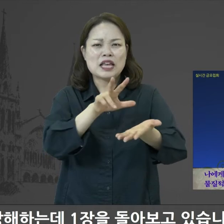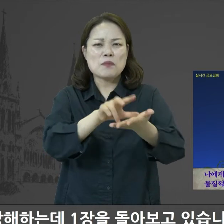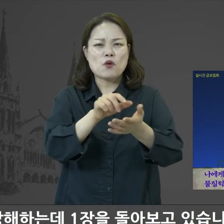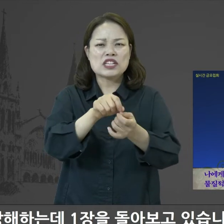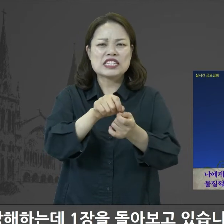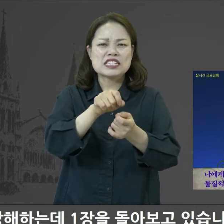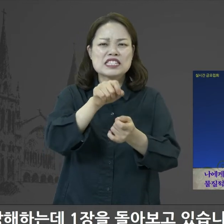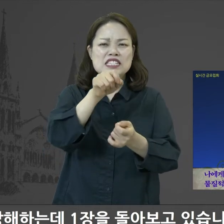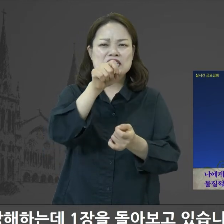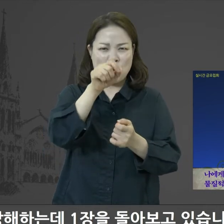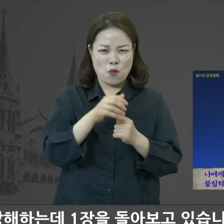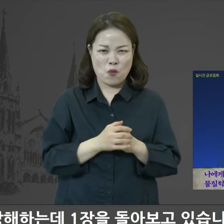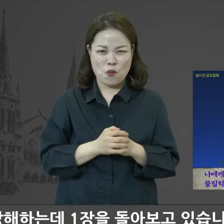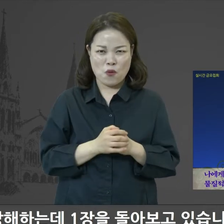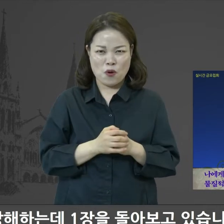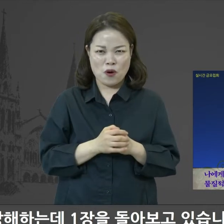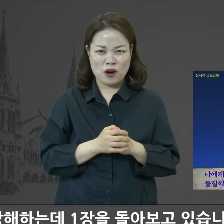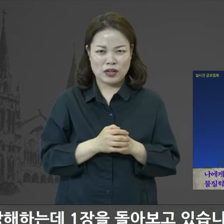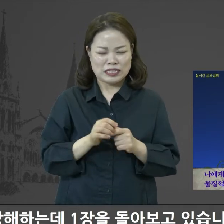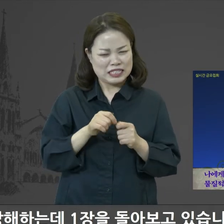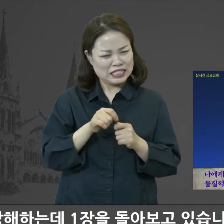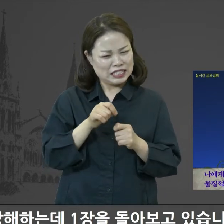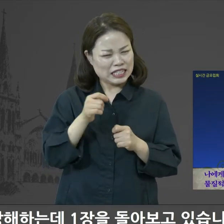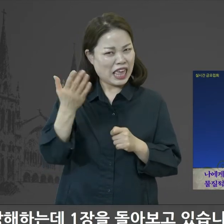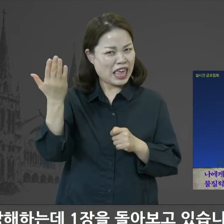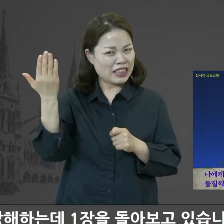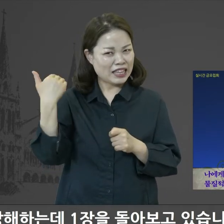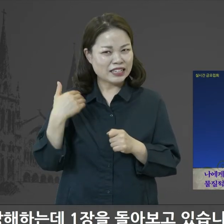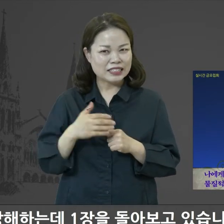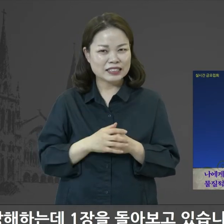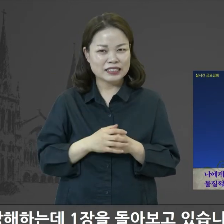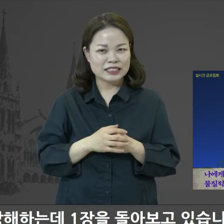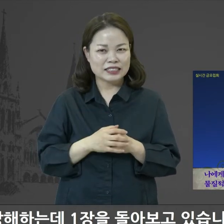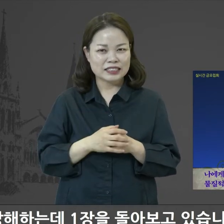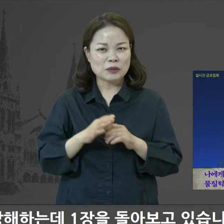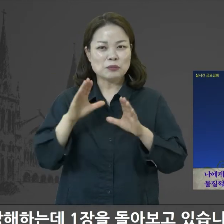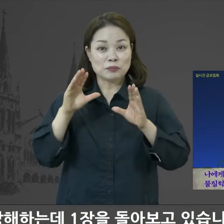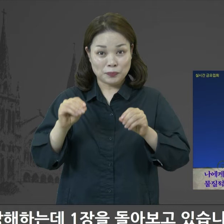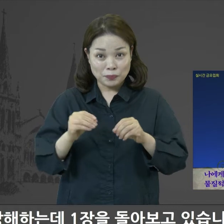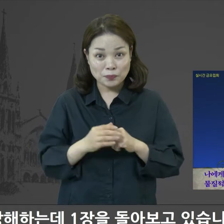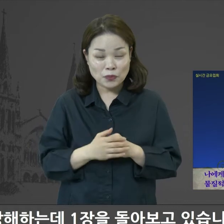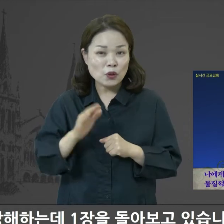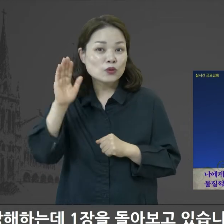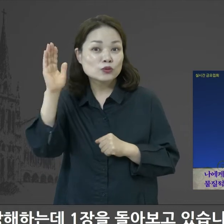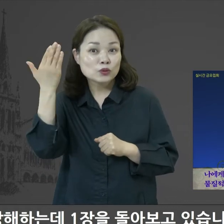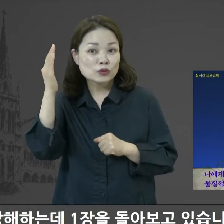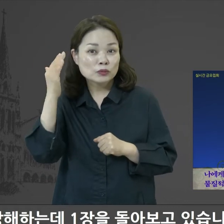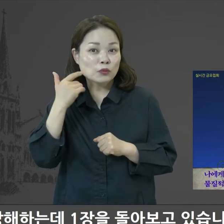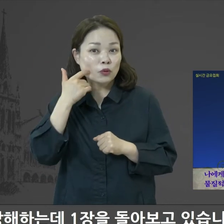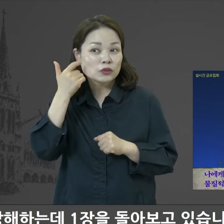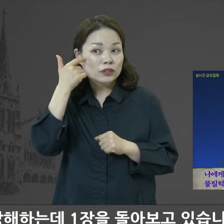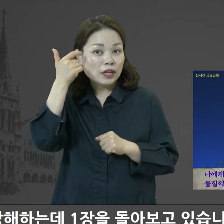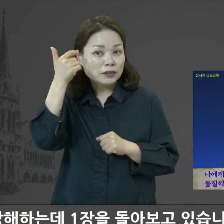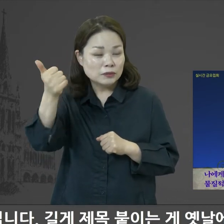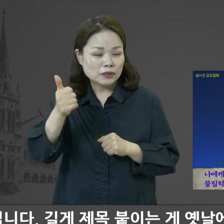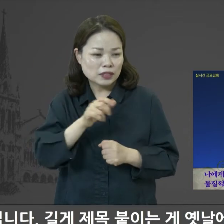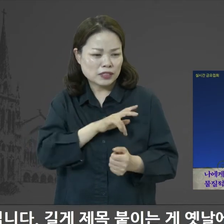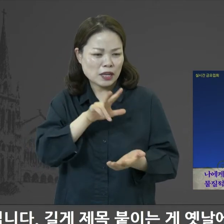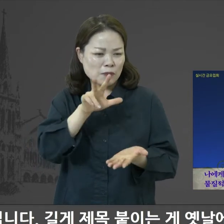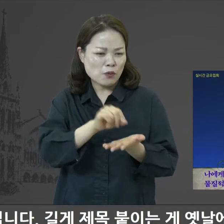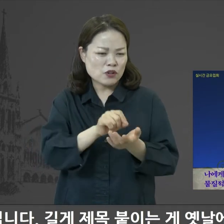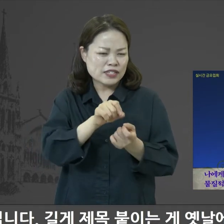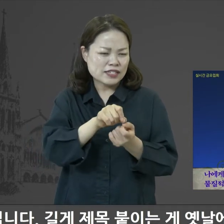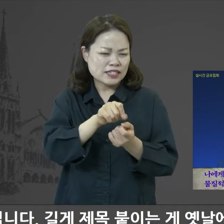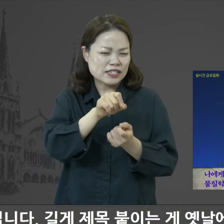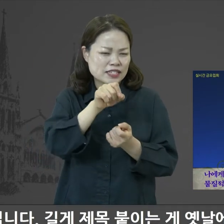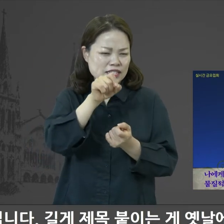길게 제목 붙이는 게 옛날에는 금기사항이었는데 요즘 목사님들은 제목을 아주 길게